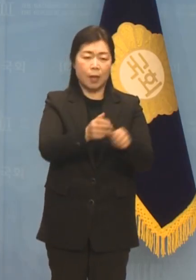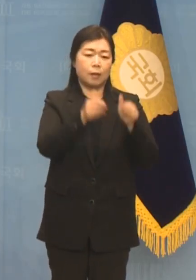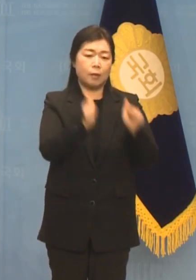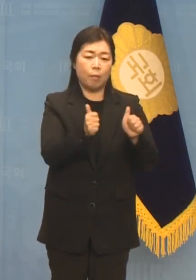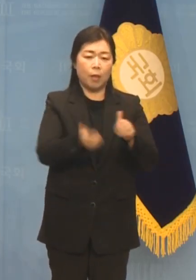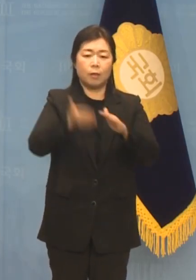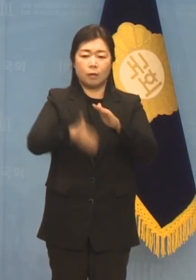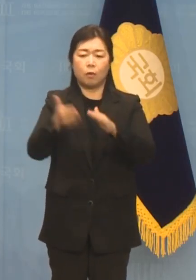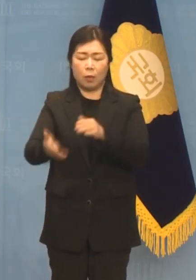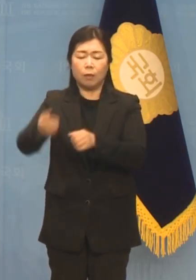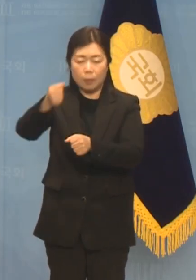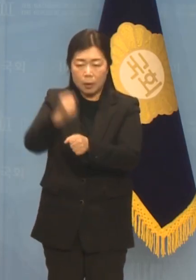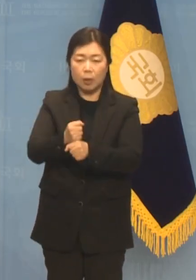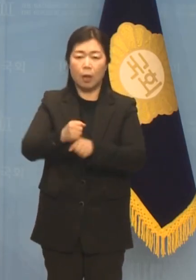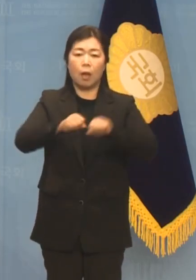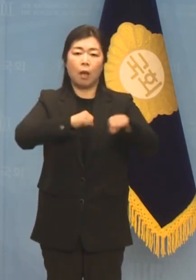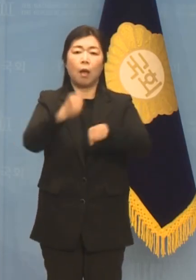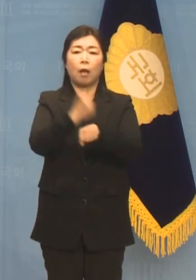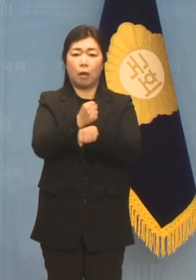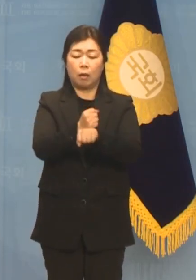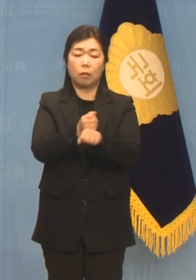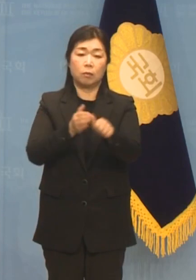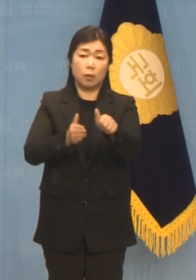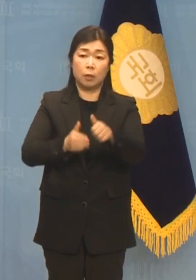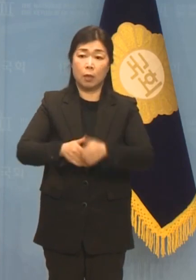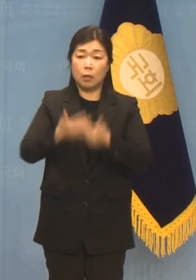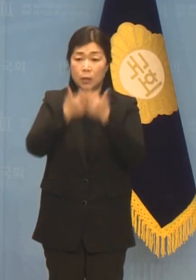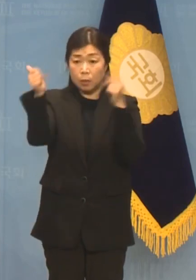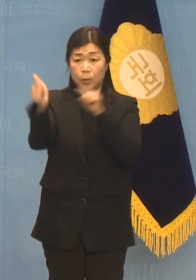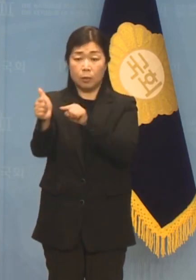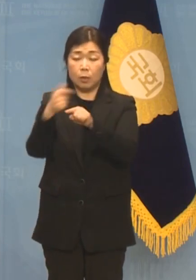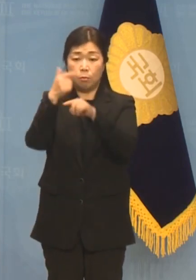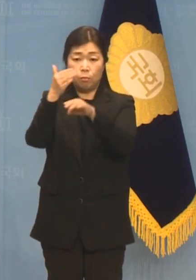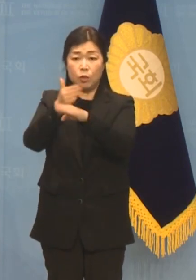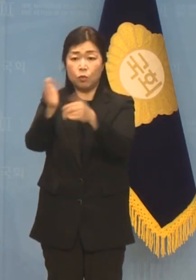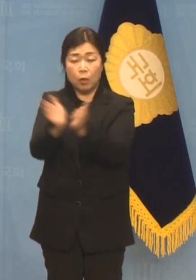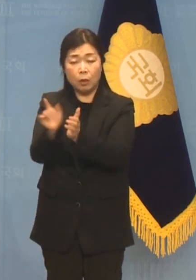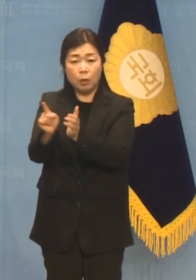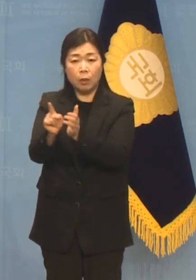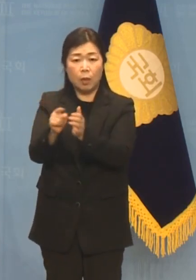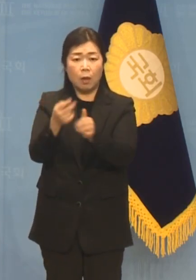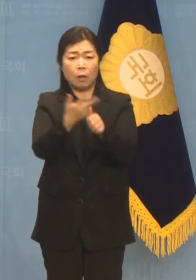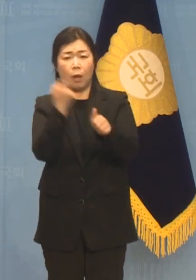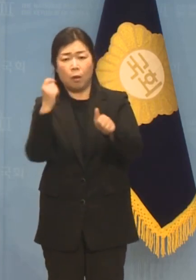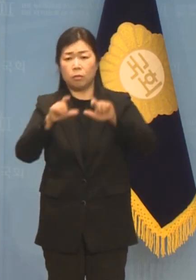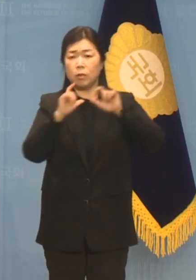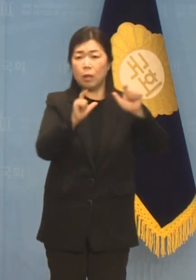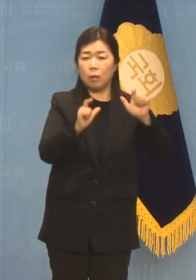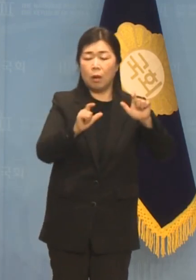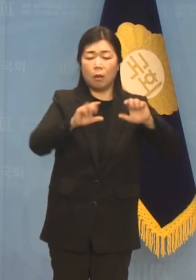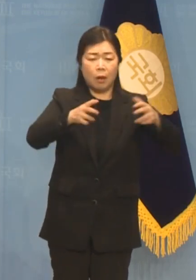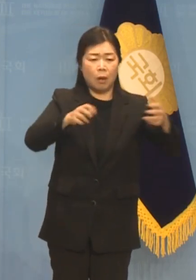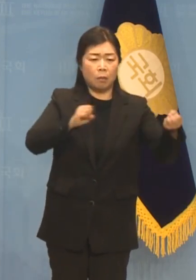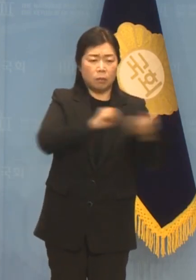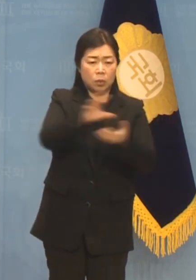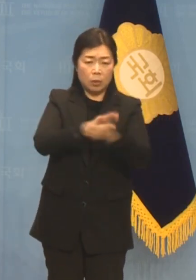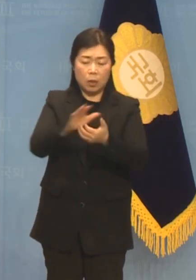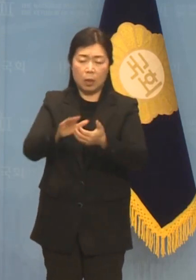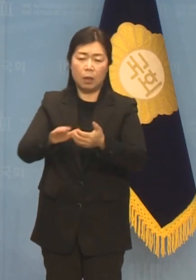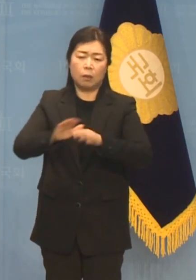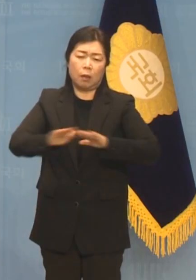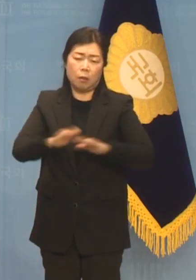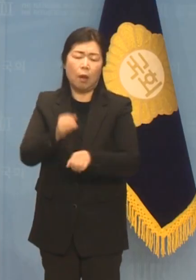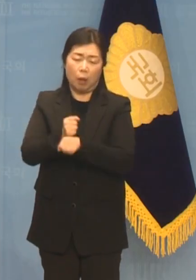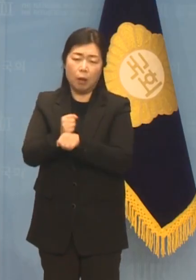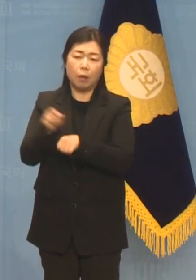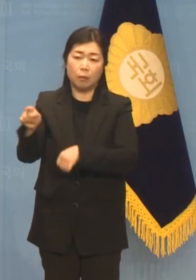재판 정상화입니다. 이재명 민주당이 계엄 탄핵 정국, 국정 혼란을 수습하고